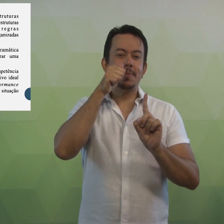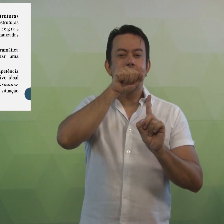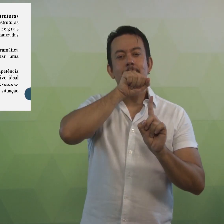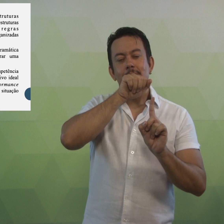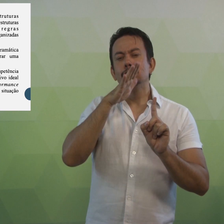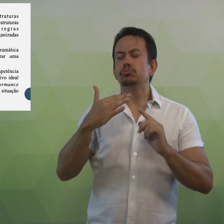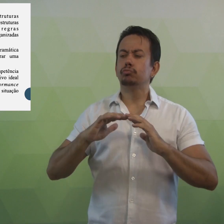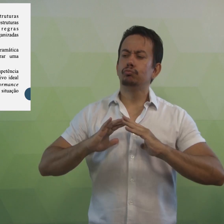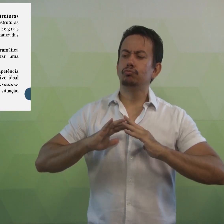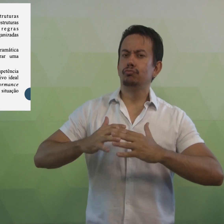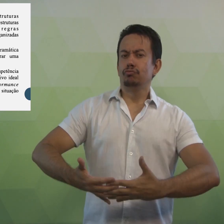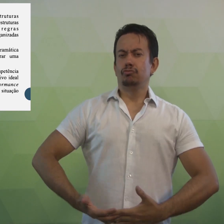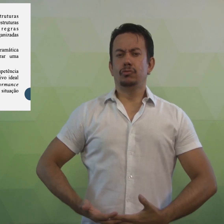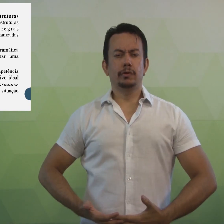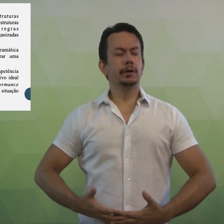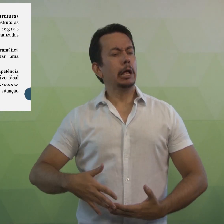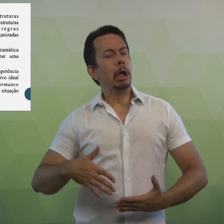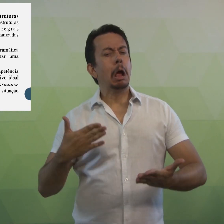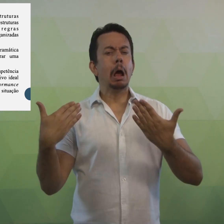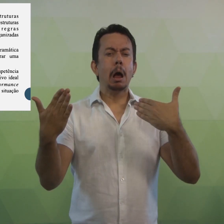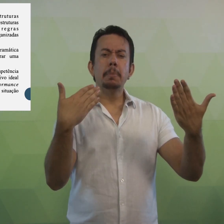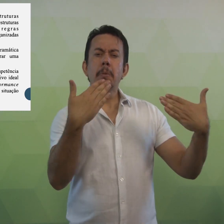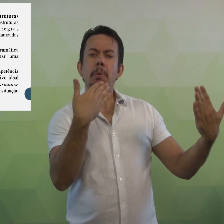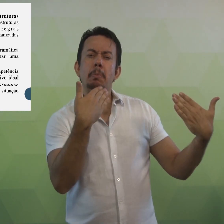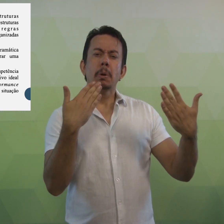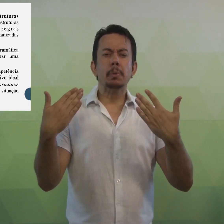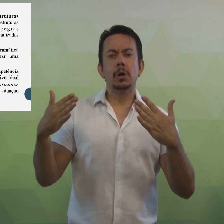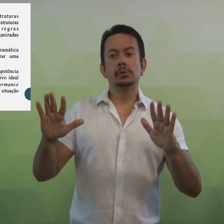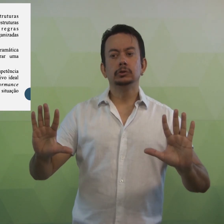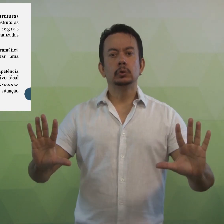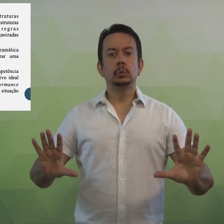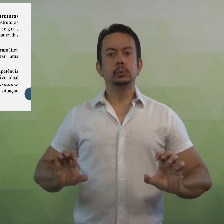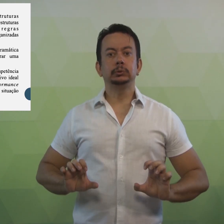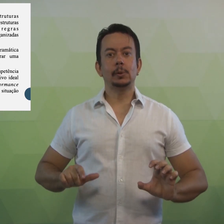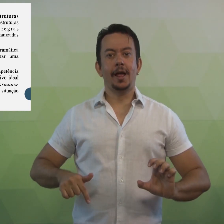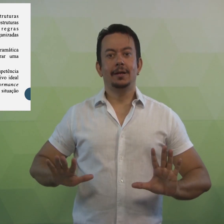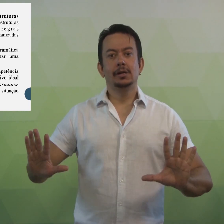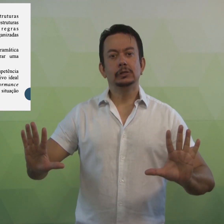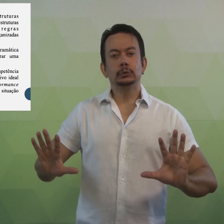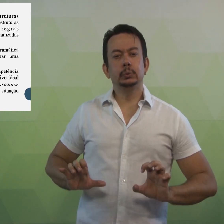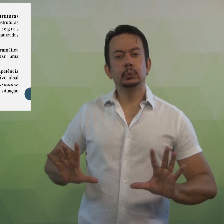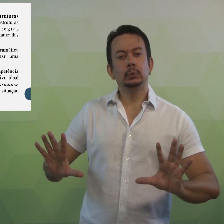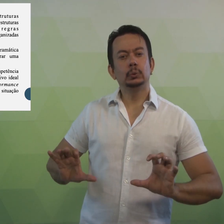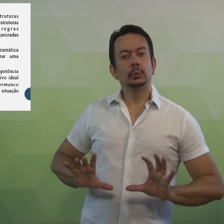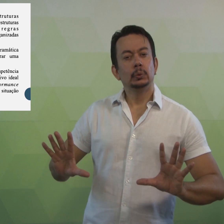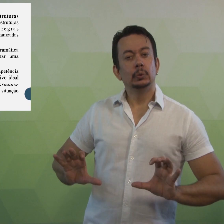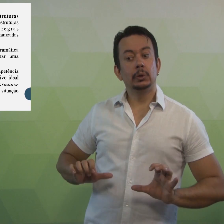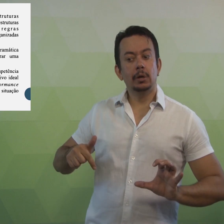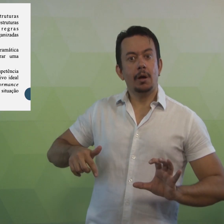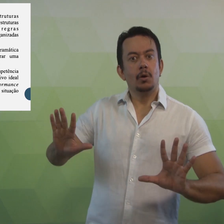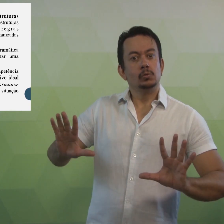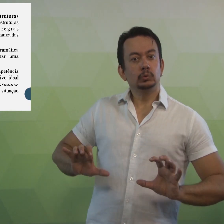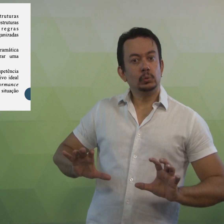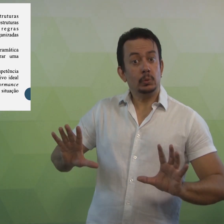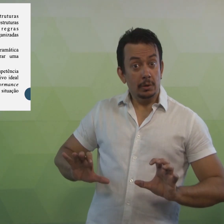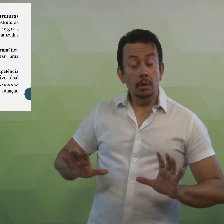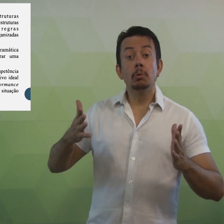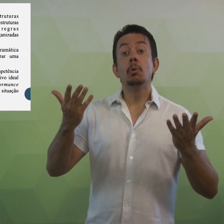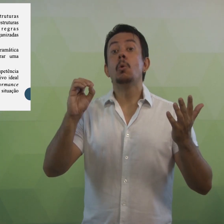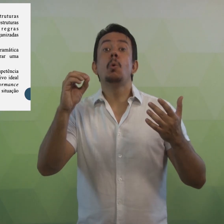na barriga, todas as informações que a mãe passa, a criança ela consegue compreender. Ela